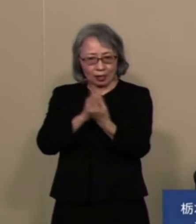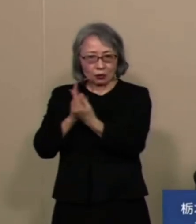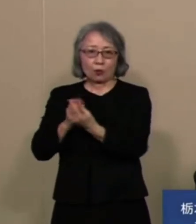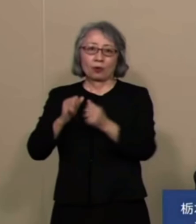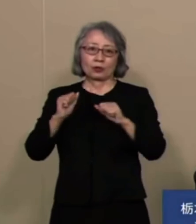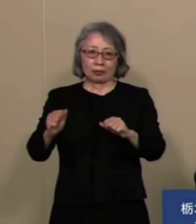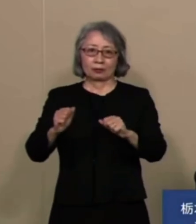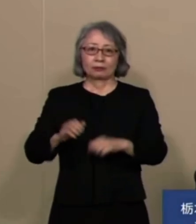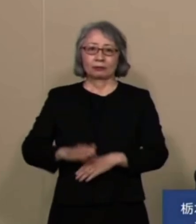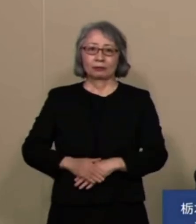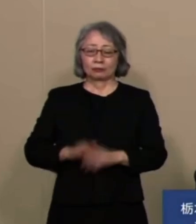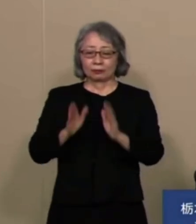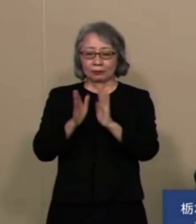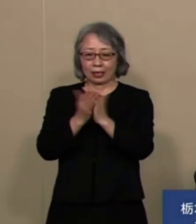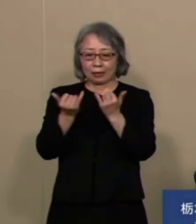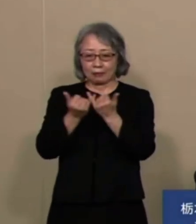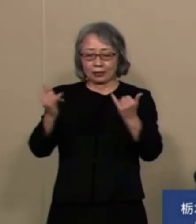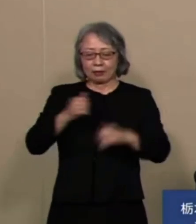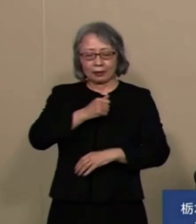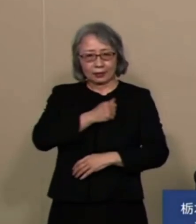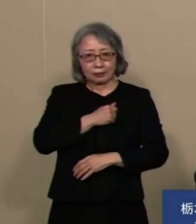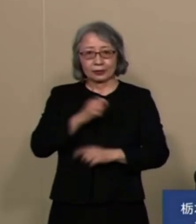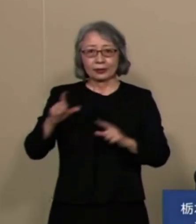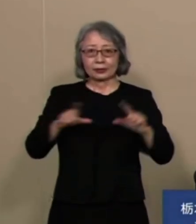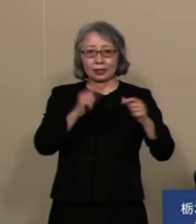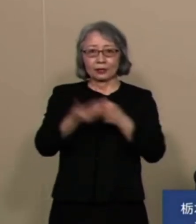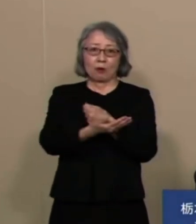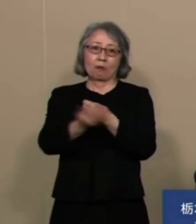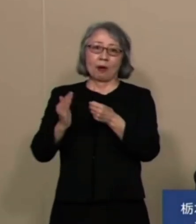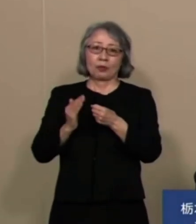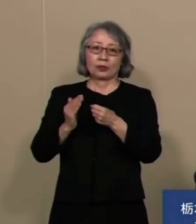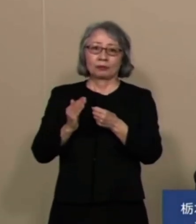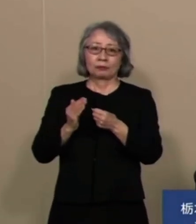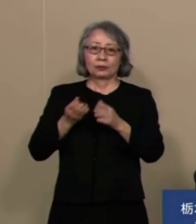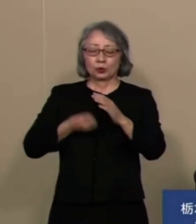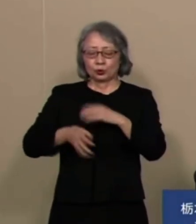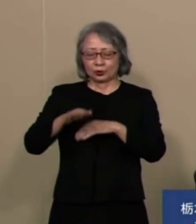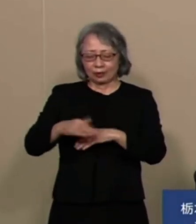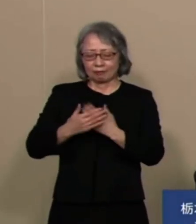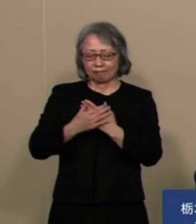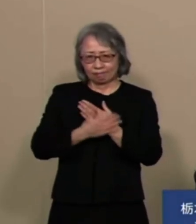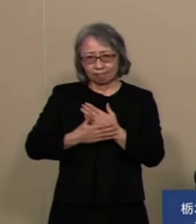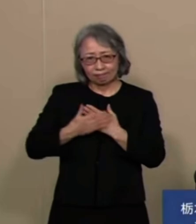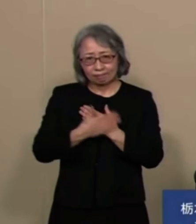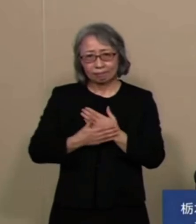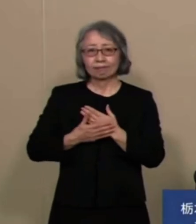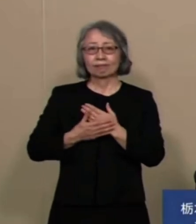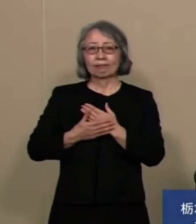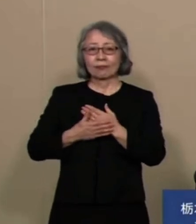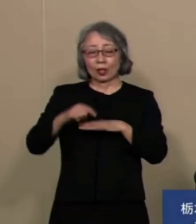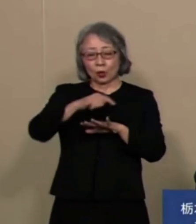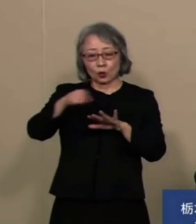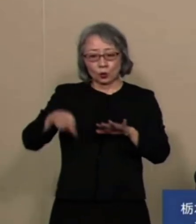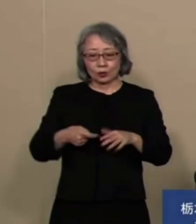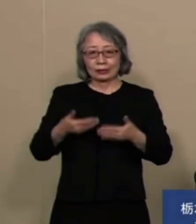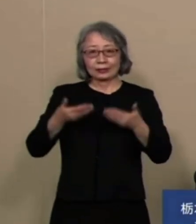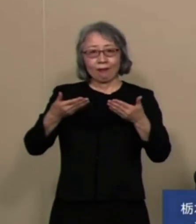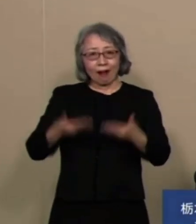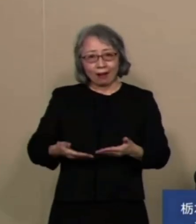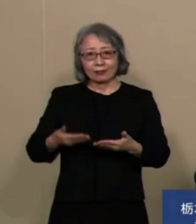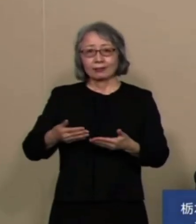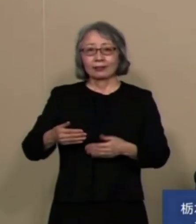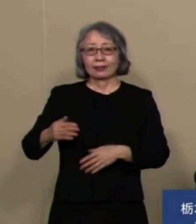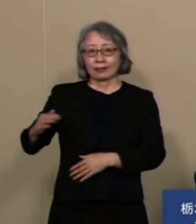対応してまいりますえ県民の命と暮らしを守り何より故郷を大事にし